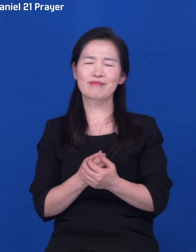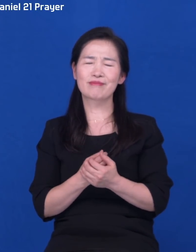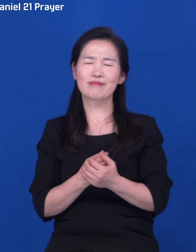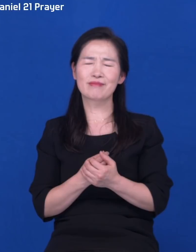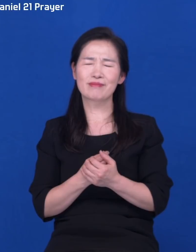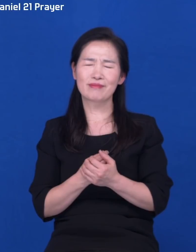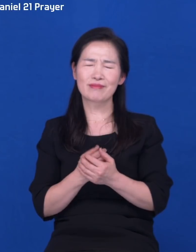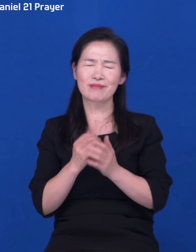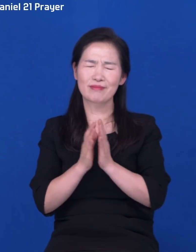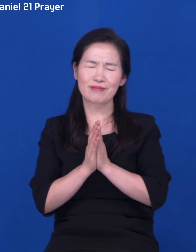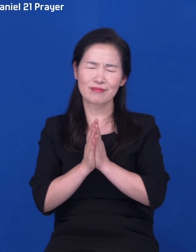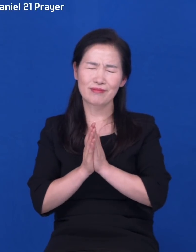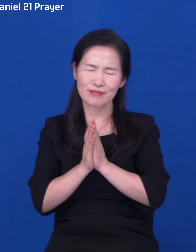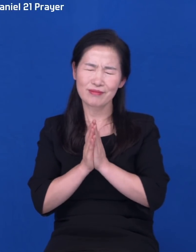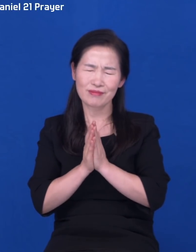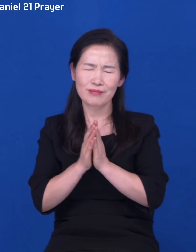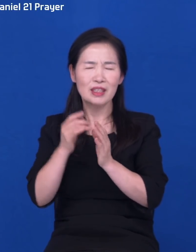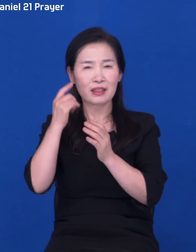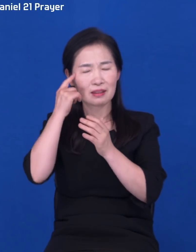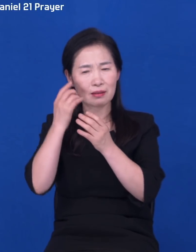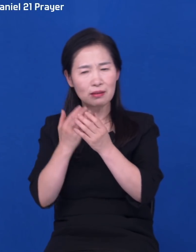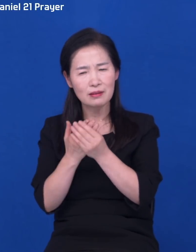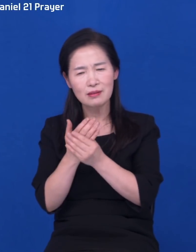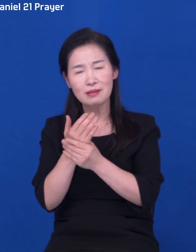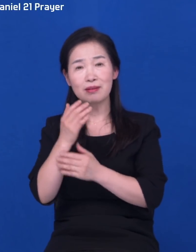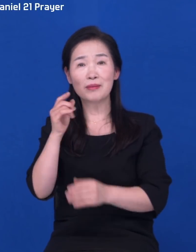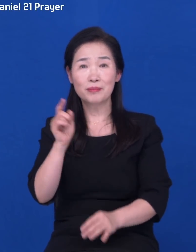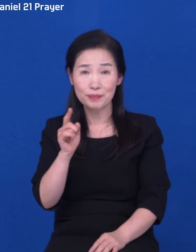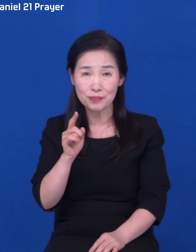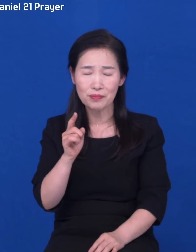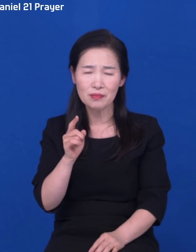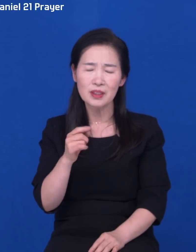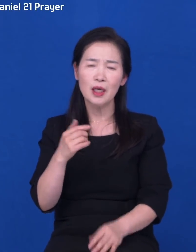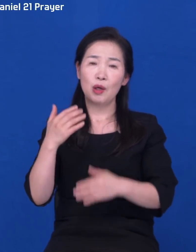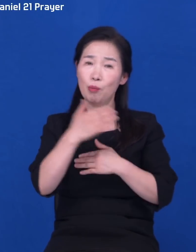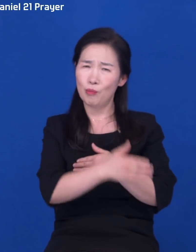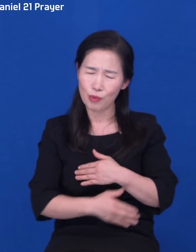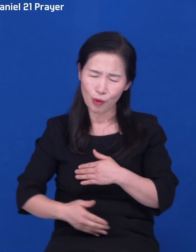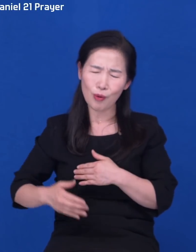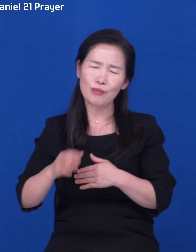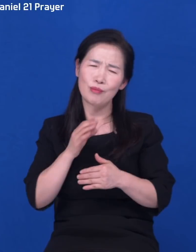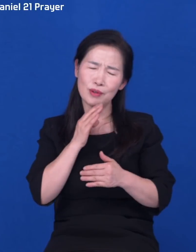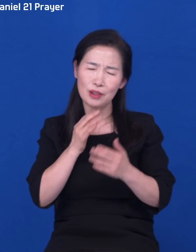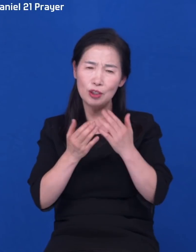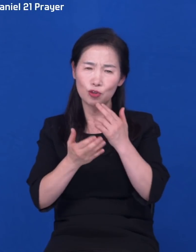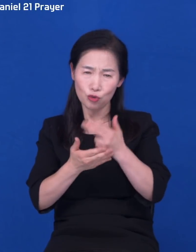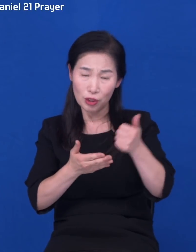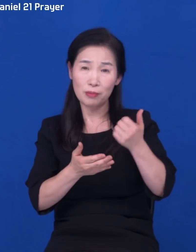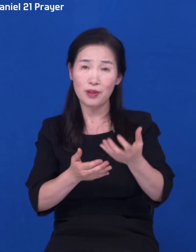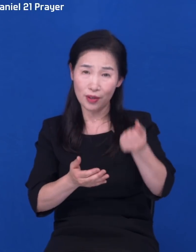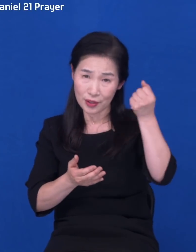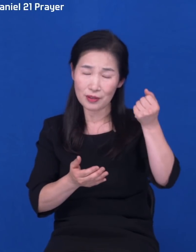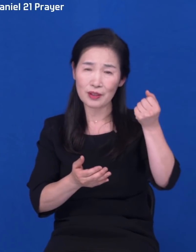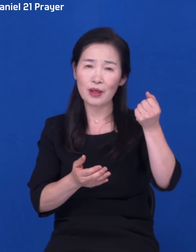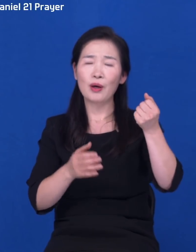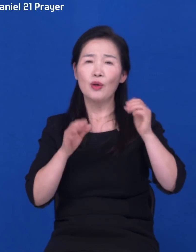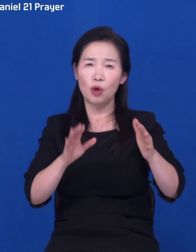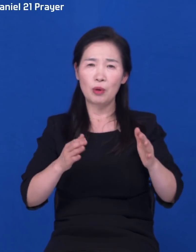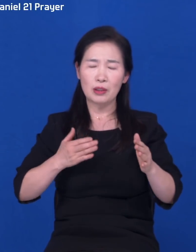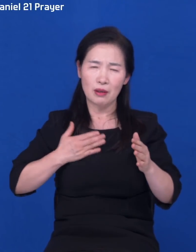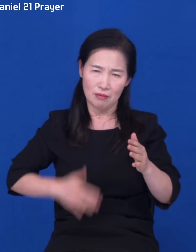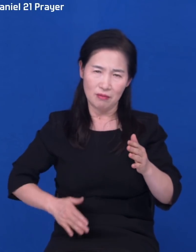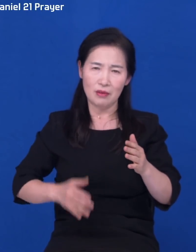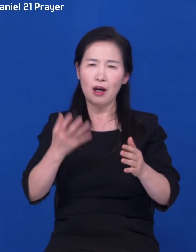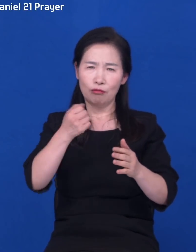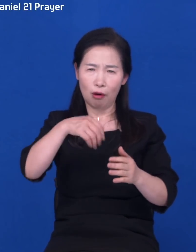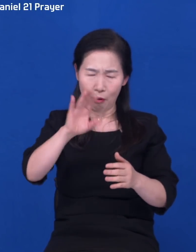계속 기도하는데 들더라고요. 어차피 이 몸이 주님 건데 지금 주님이 마음대로 이번엔 가슴 가져가고 다음엔 또